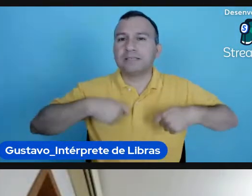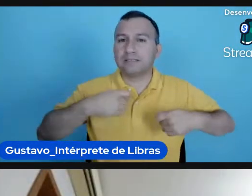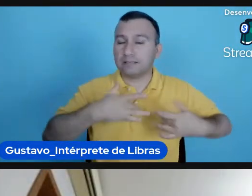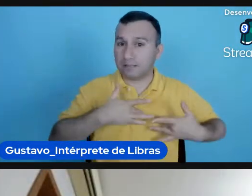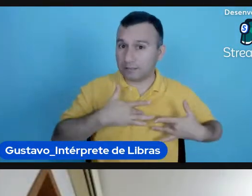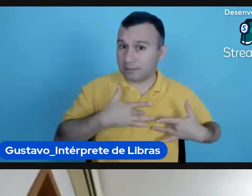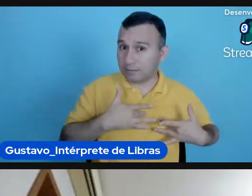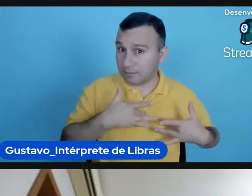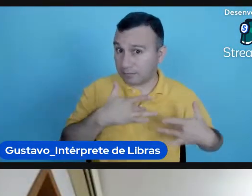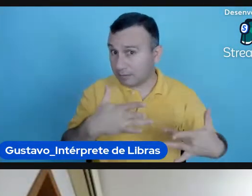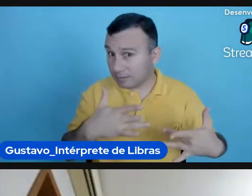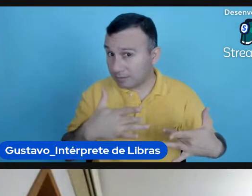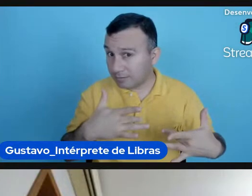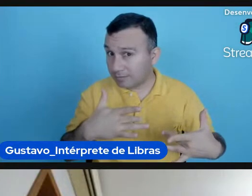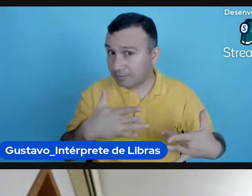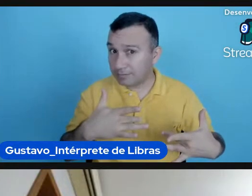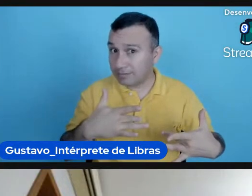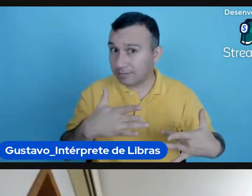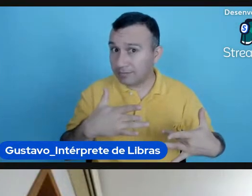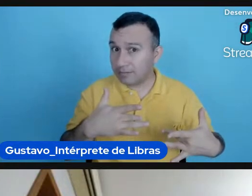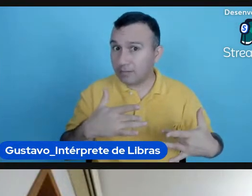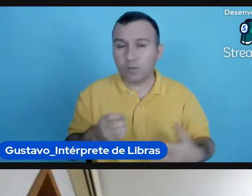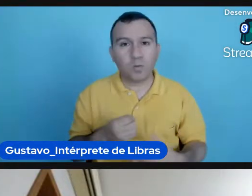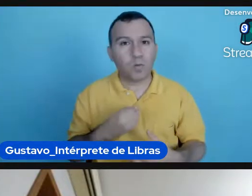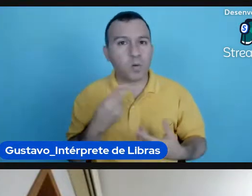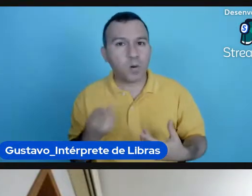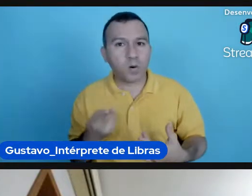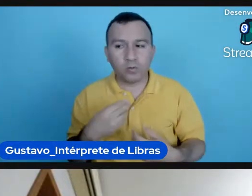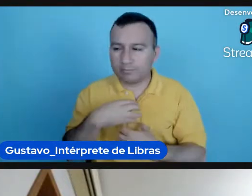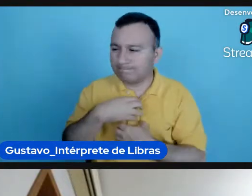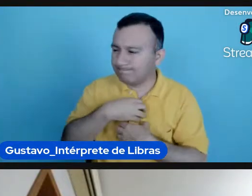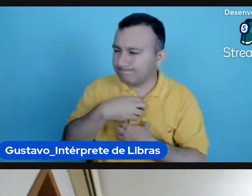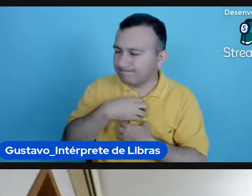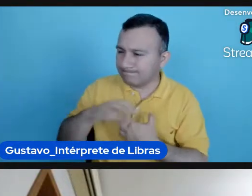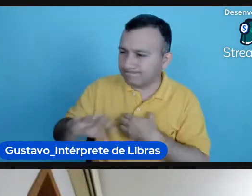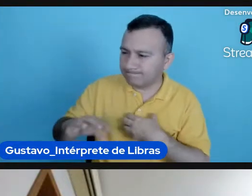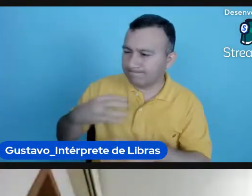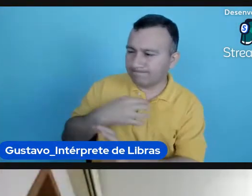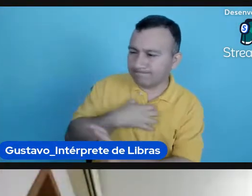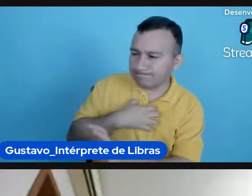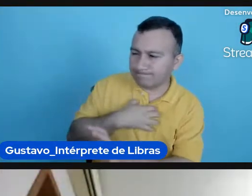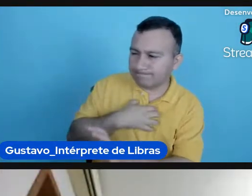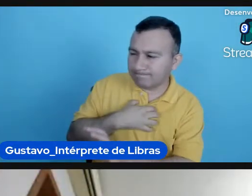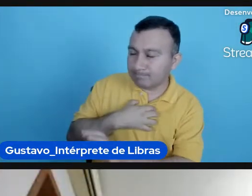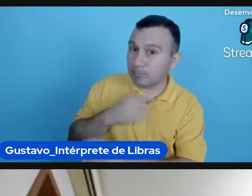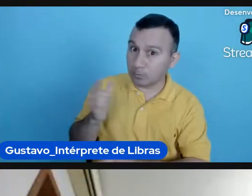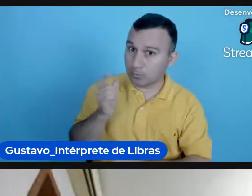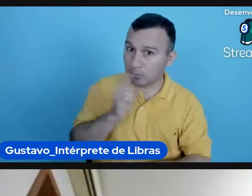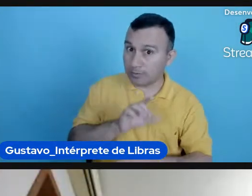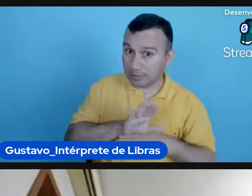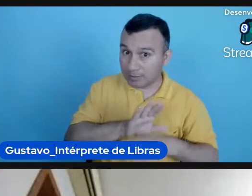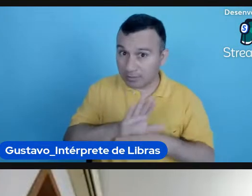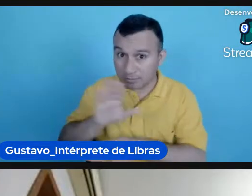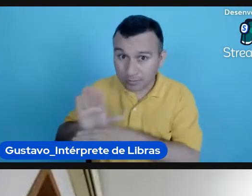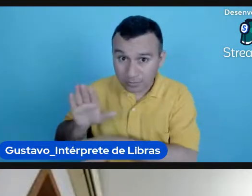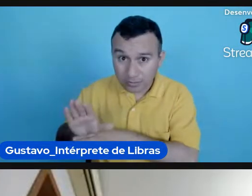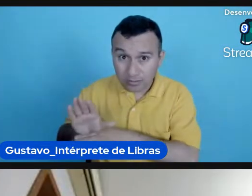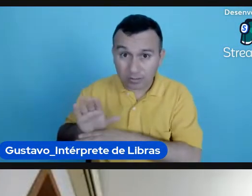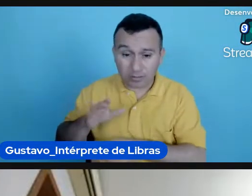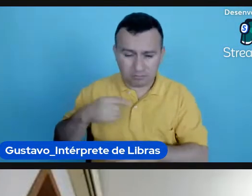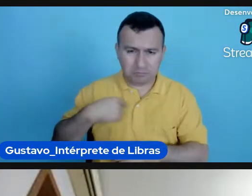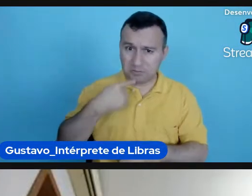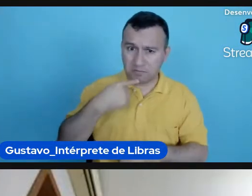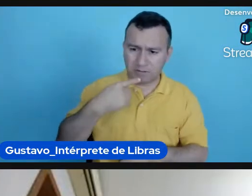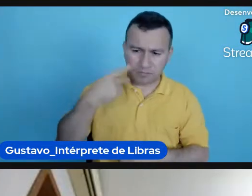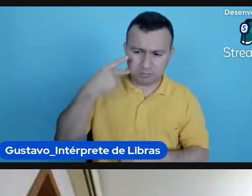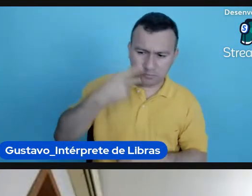de sensibilização para ser solidário, né? E aí a gente, então, não está falando de política, a gente não está falando de uma ideia